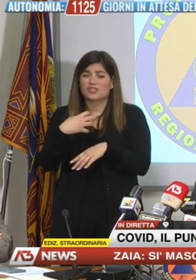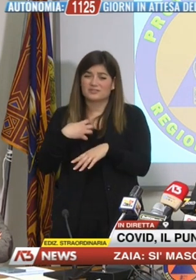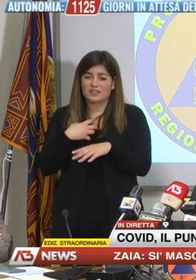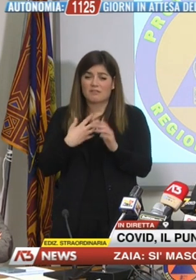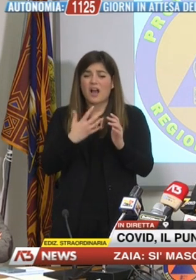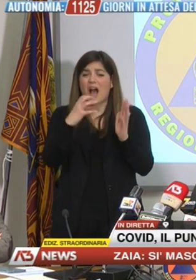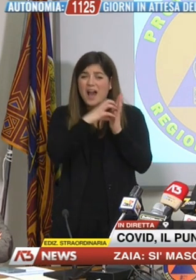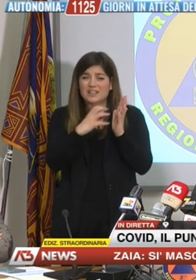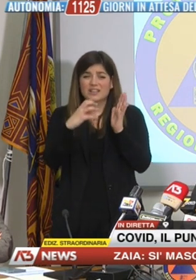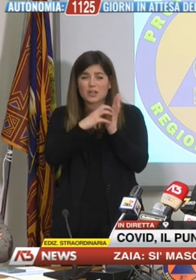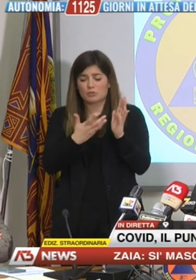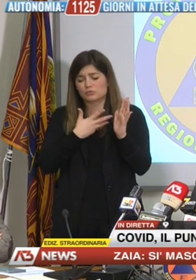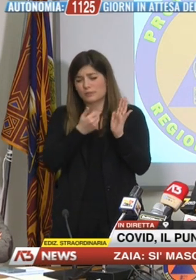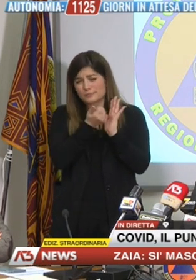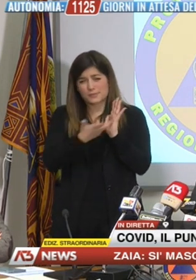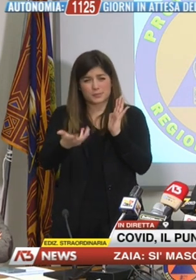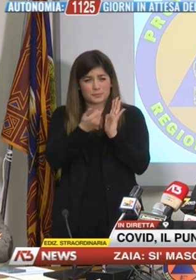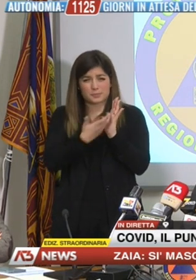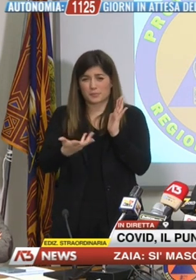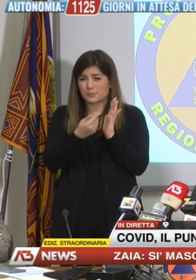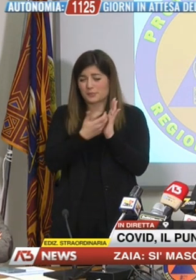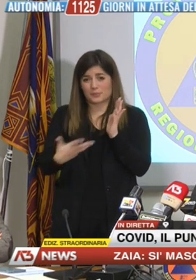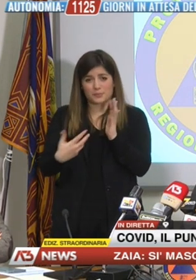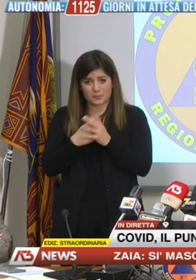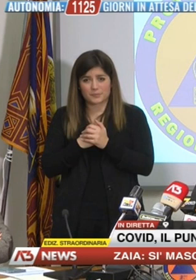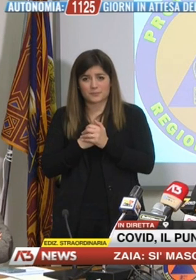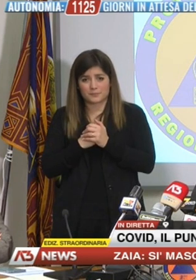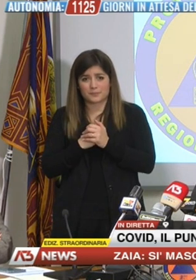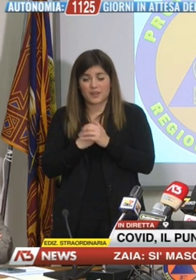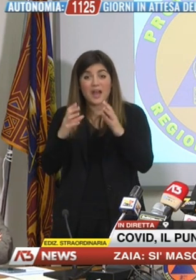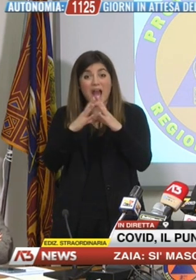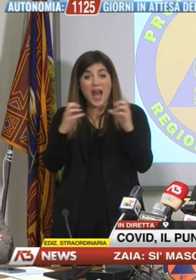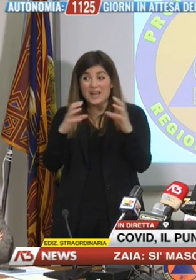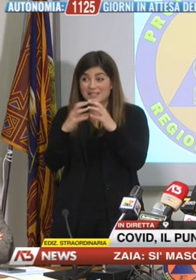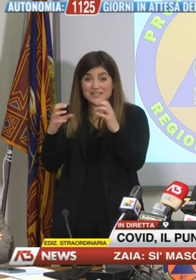quintali. Immaginate solo che oggi, cioè, le aziende vengono solo a proporre tamponi rapidi.